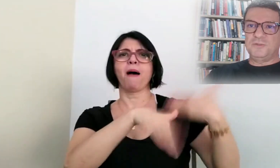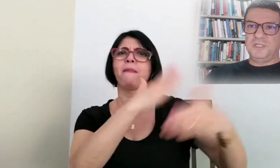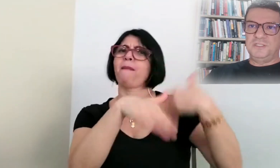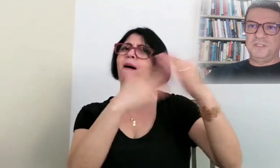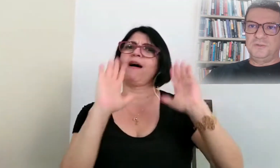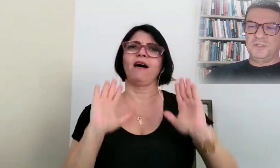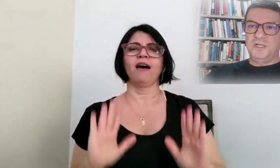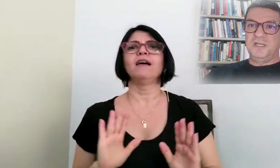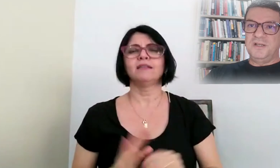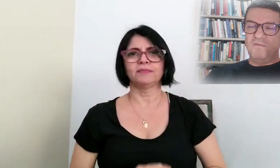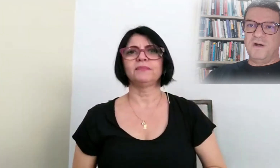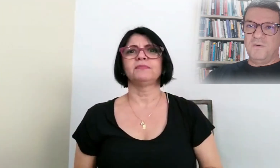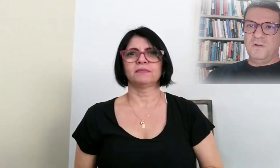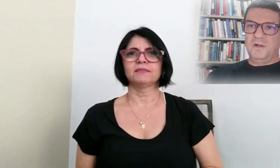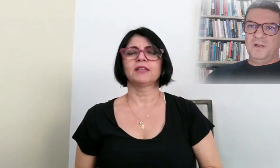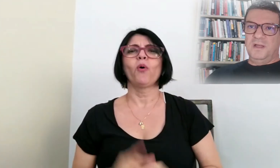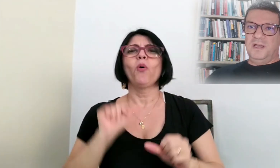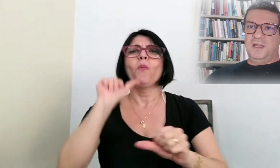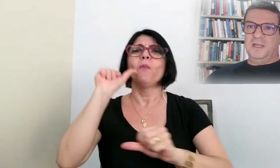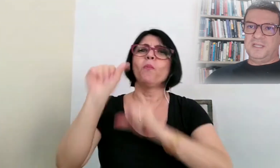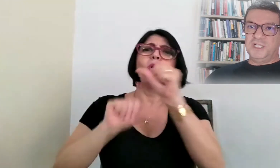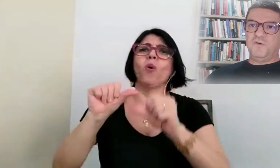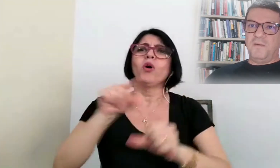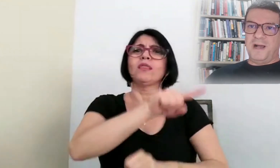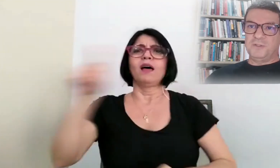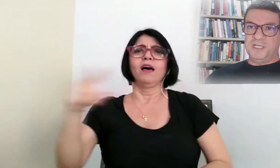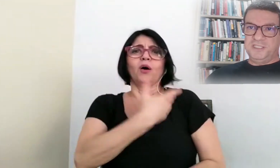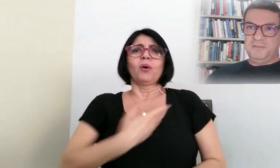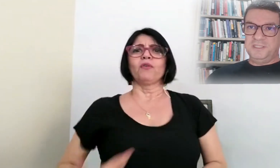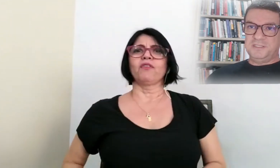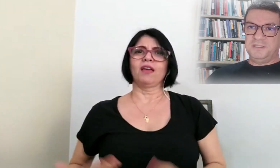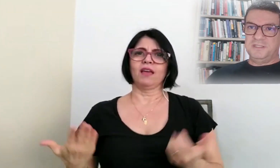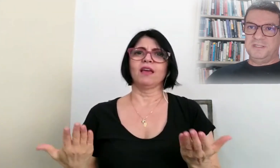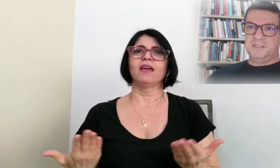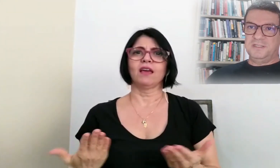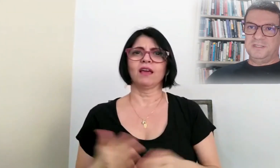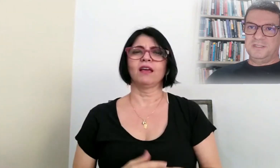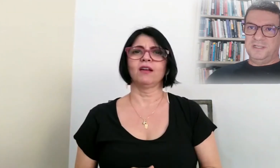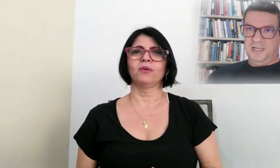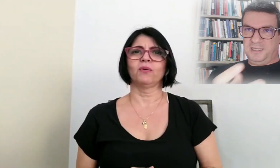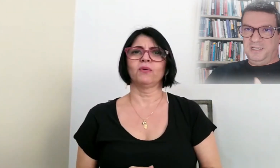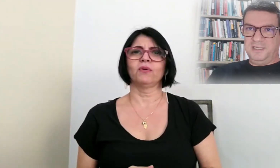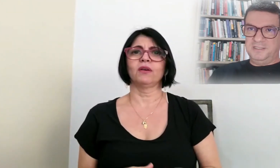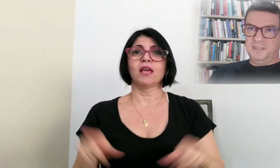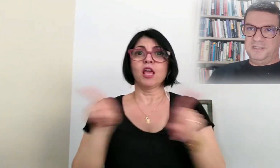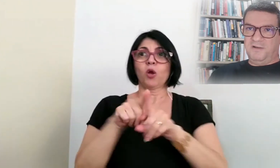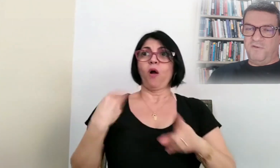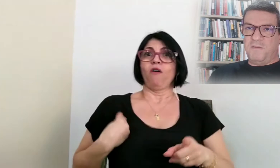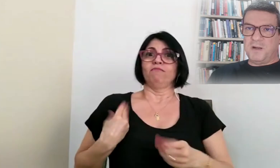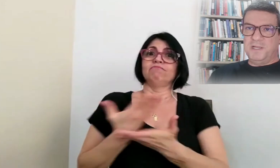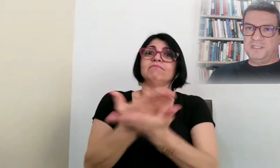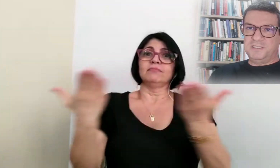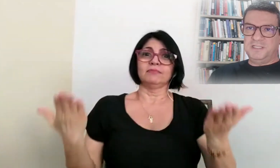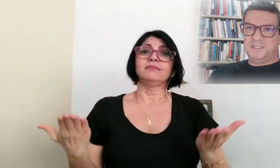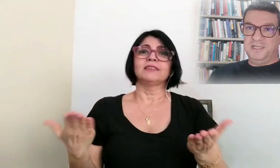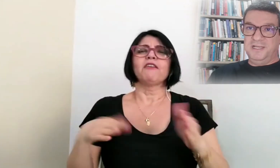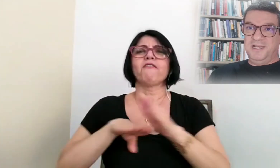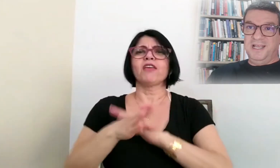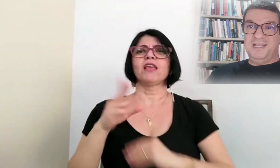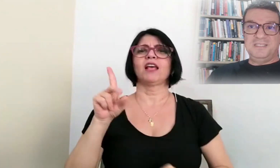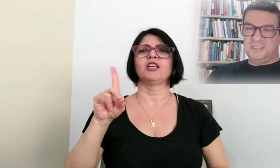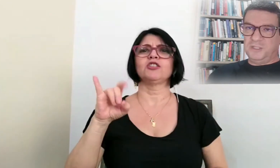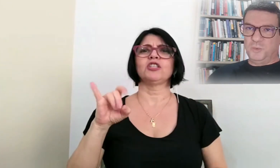ser bem-sucedidos e não vão transformar os regimes, né, da forma como eles